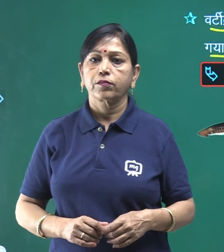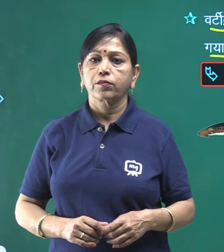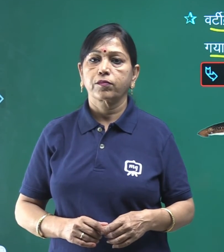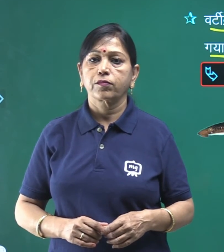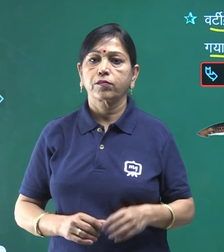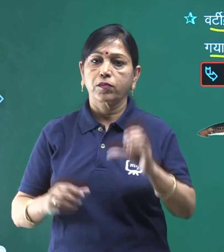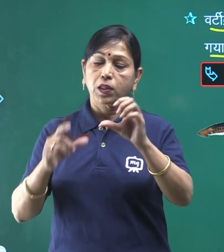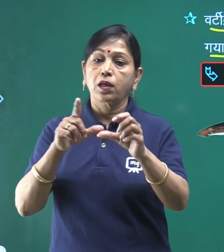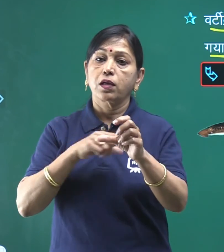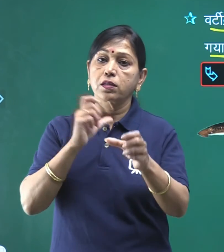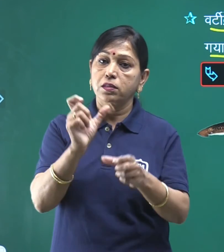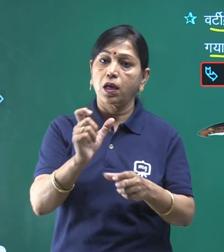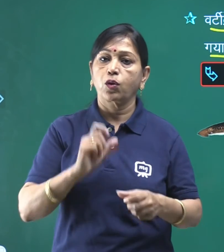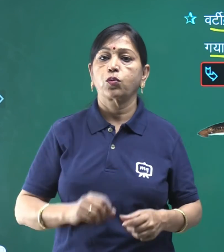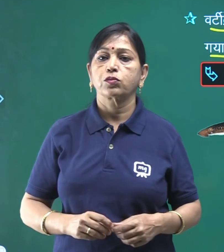साइक्लोस्टोमेटा,